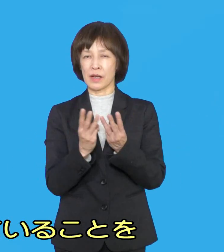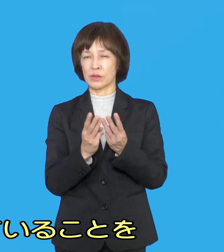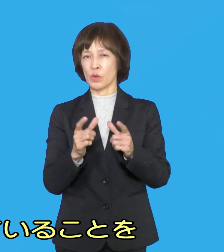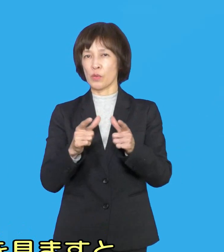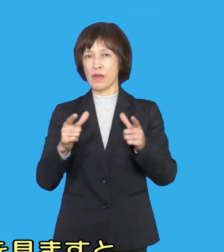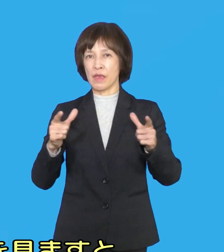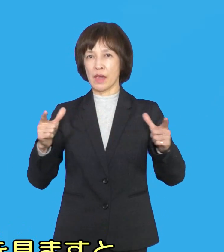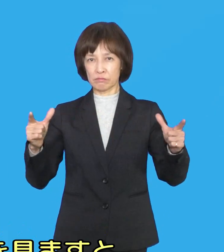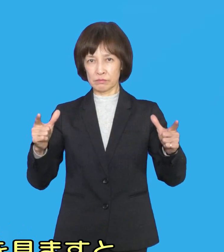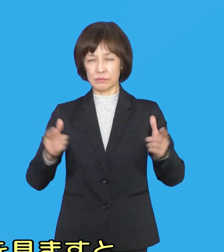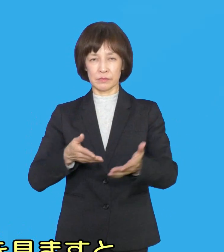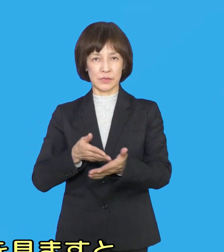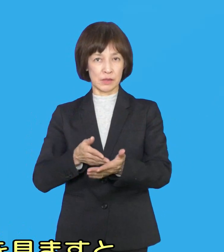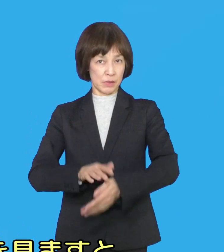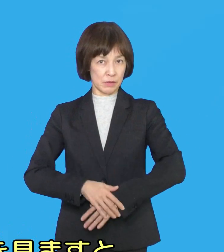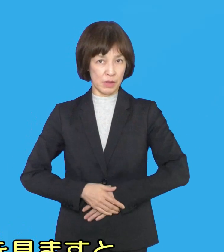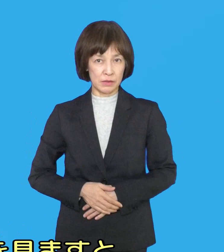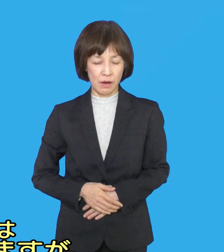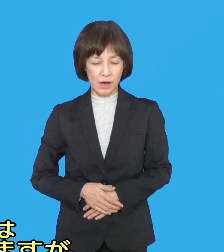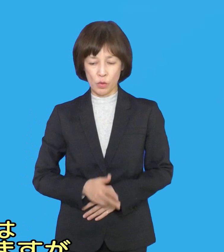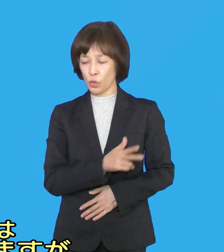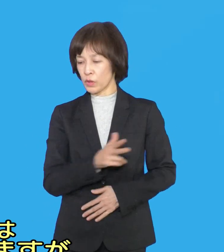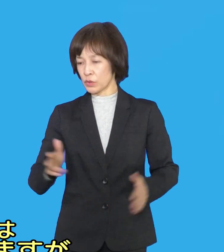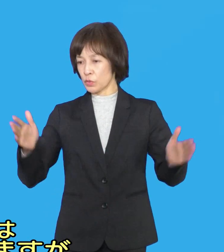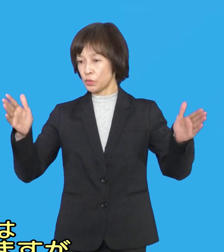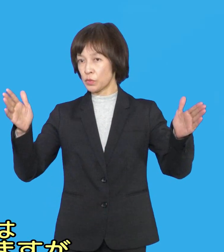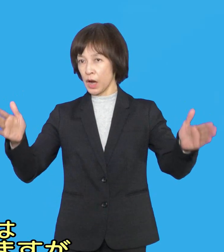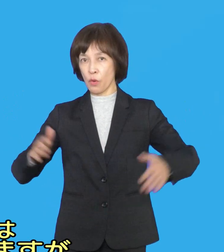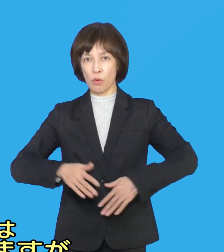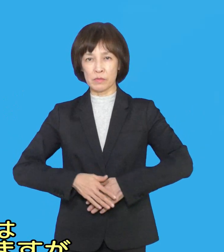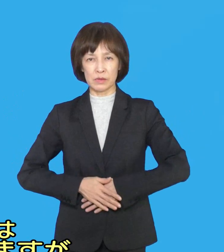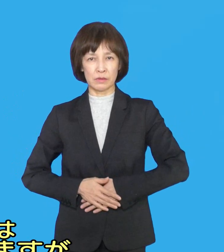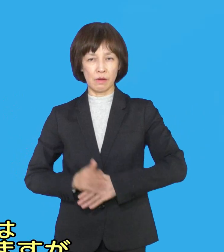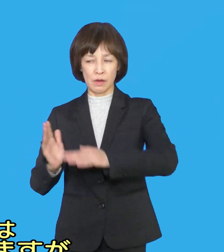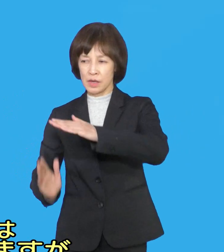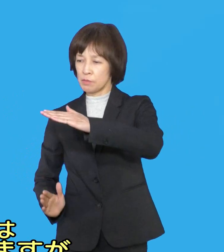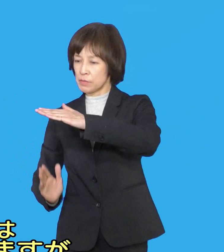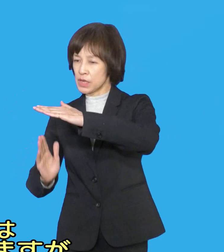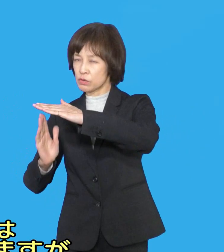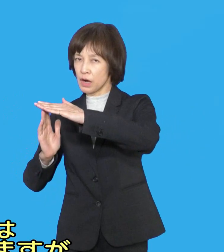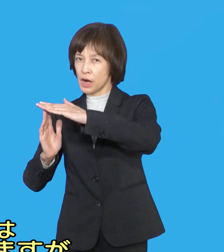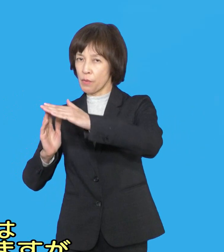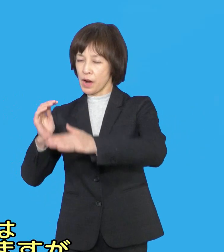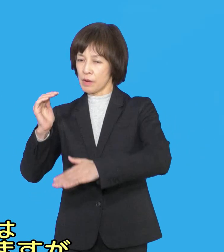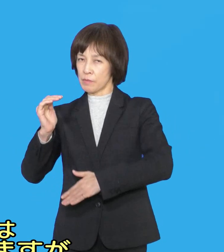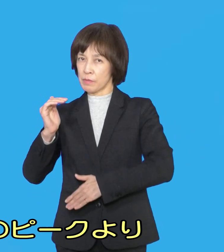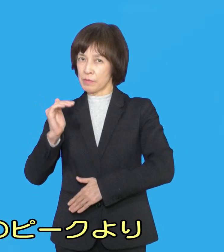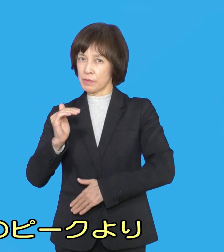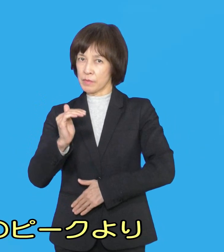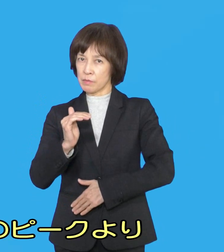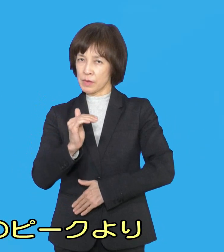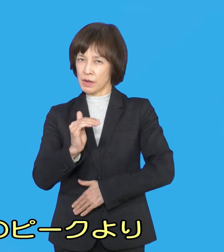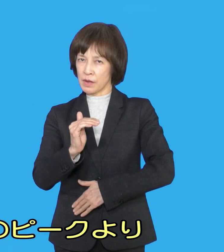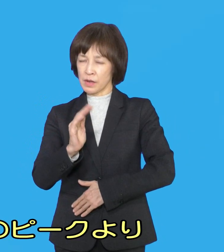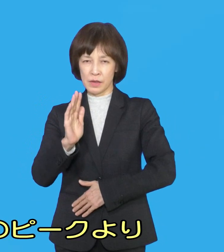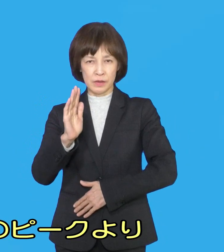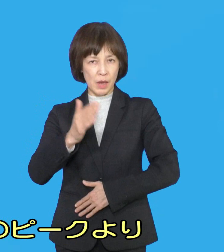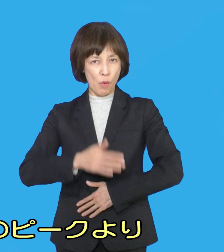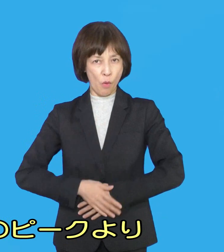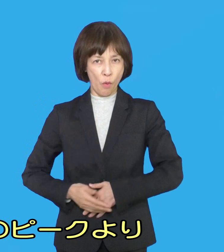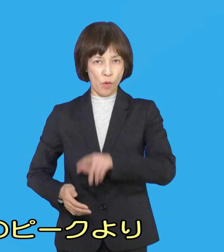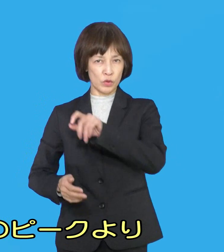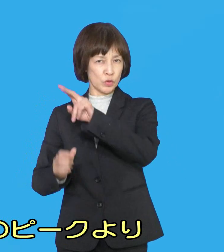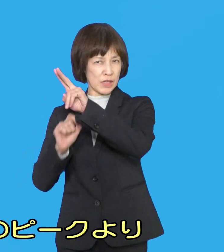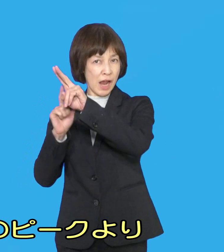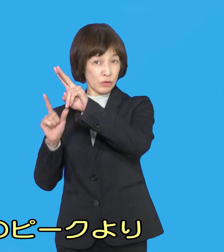しました。そしてこの1週間を見ますと、そのピークからは下降傾向にありますが、それでも12月